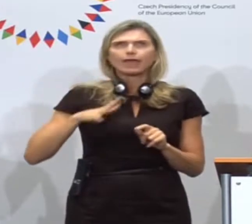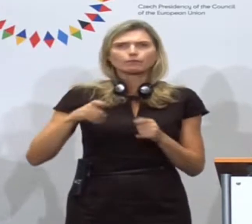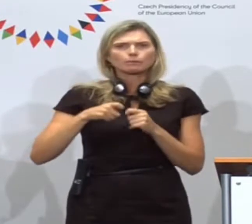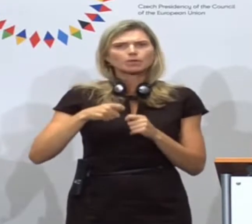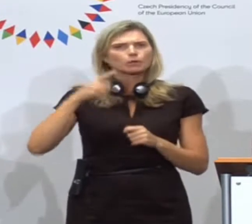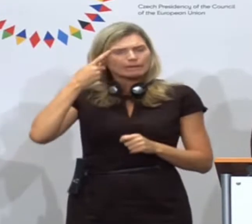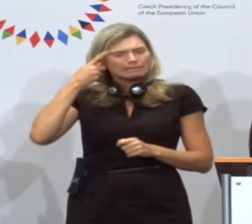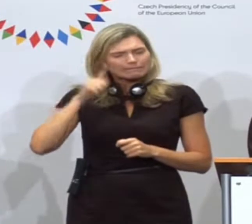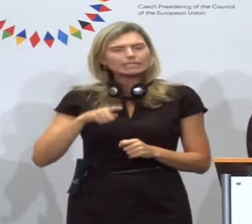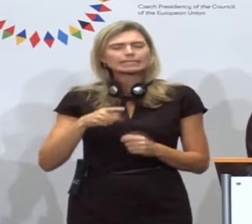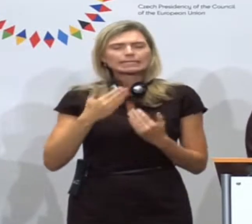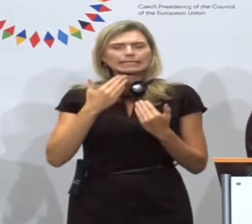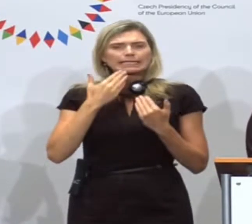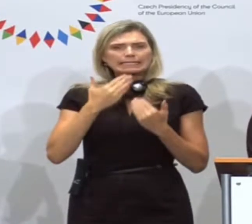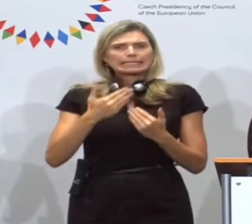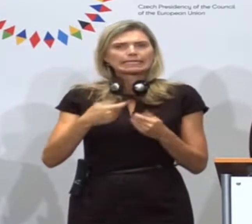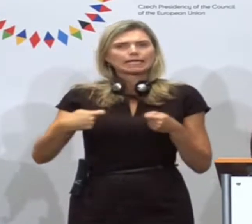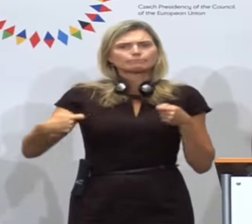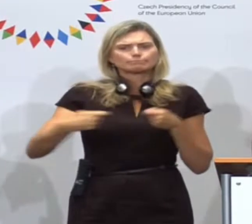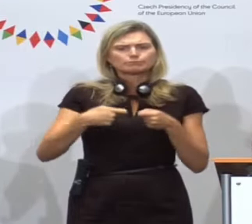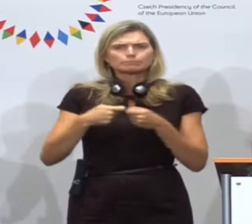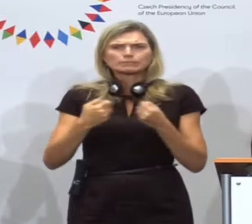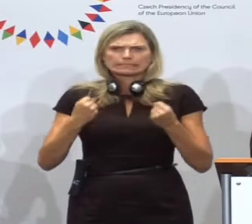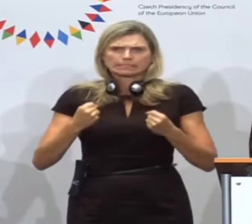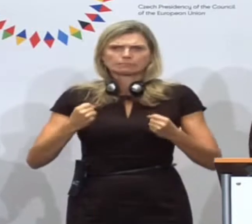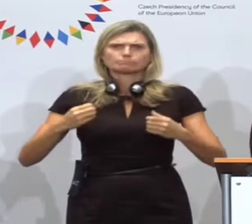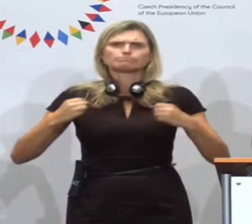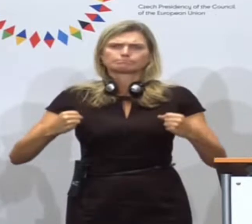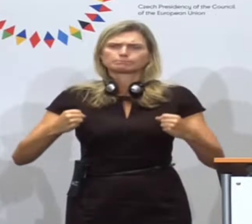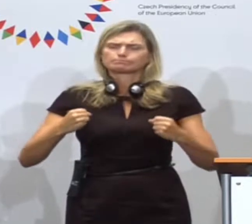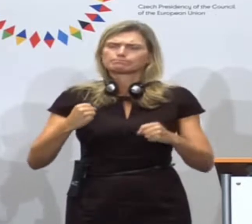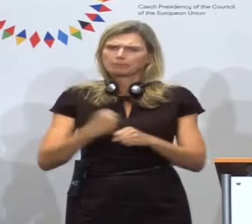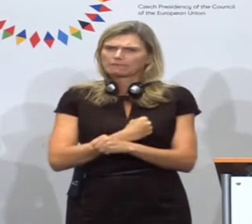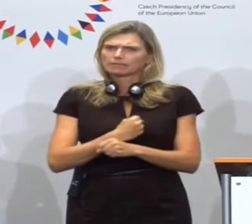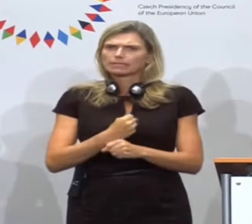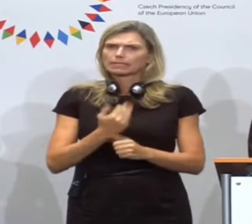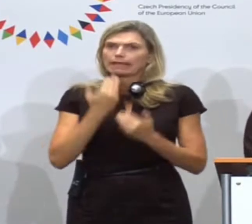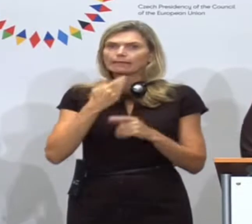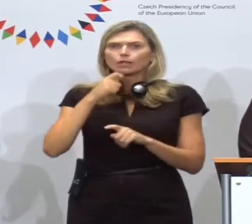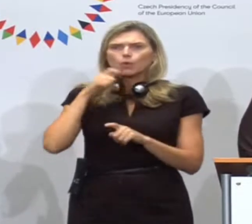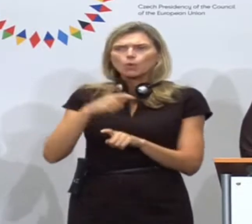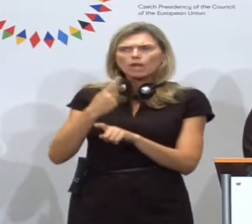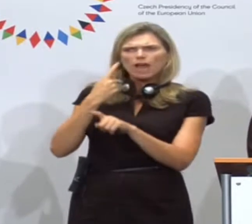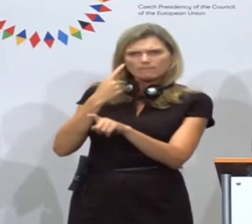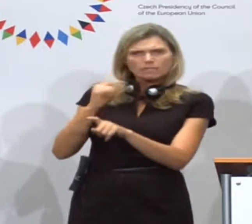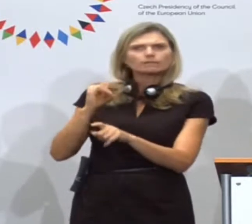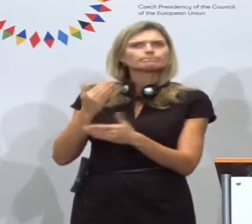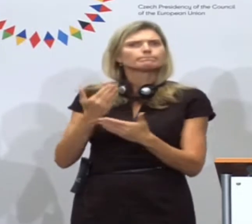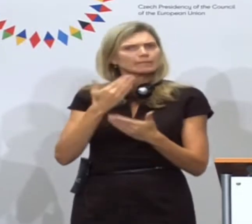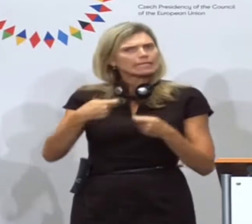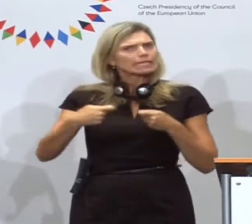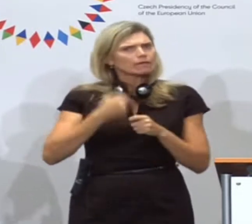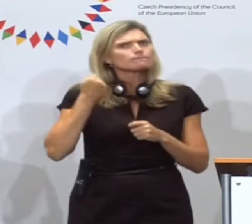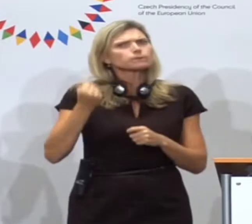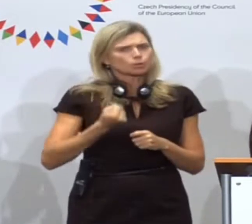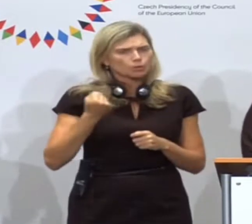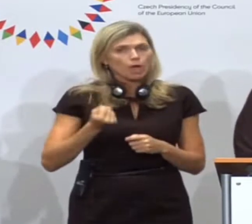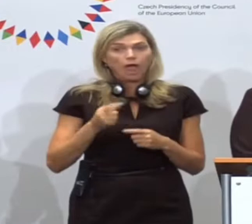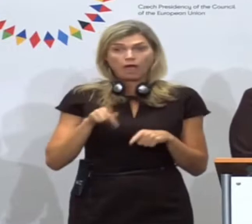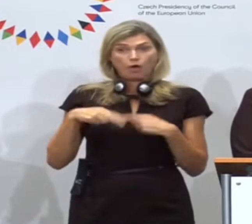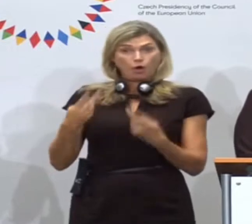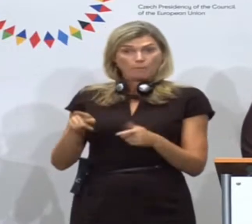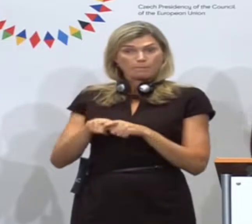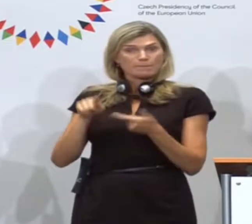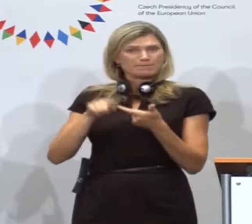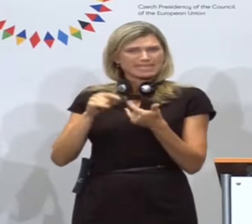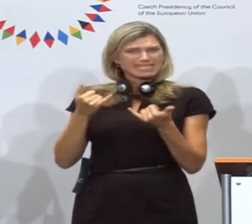spojitost právě i s válkou na Ukrajině tady je značná, protože to, že v oblasti Sahelu působí